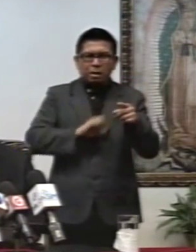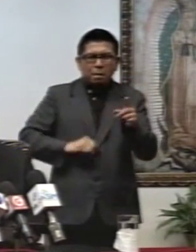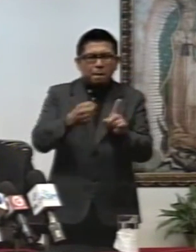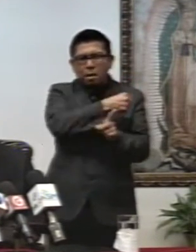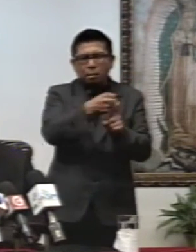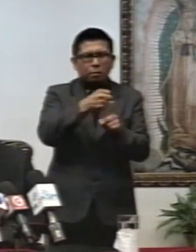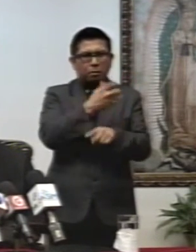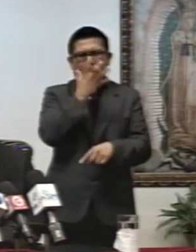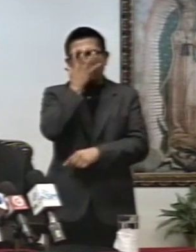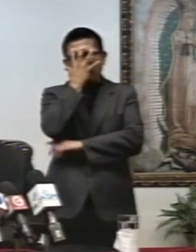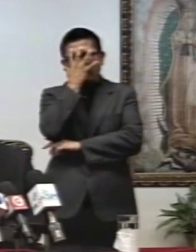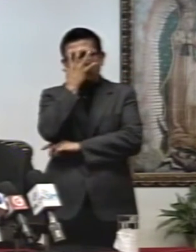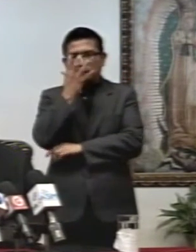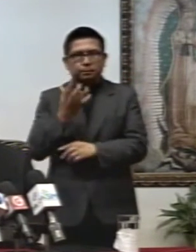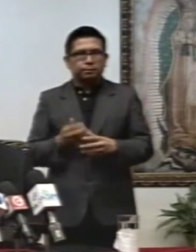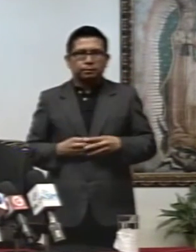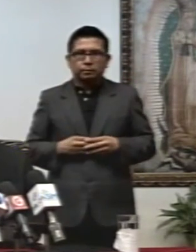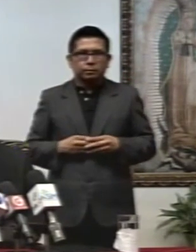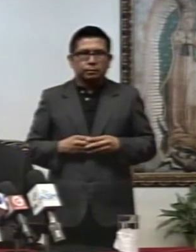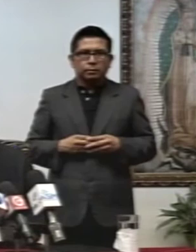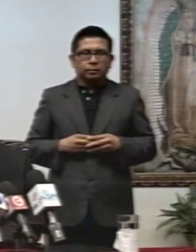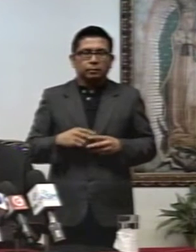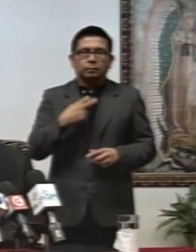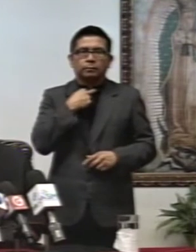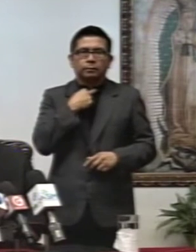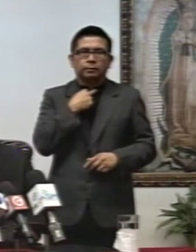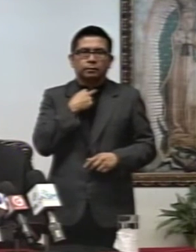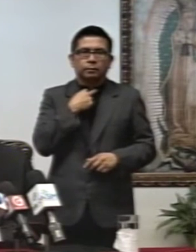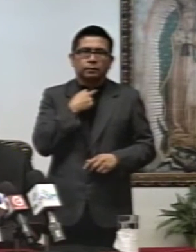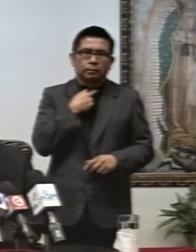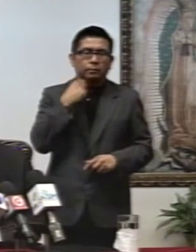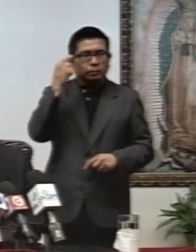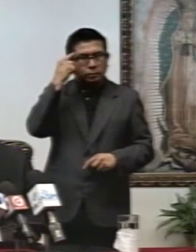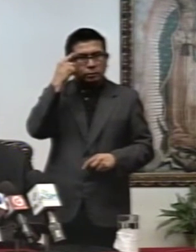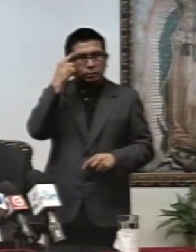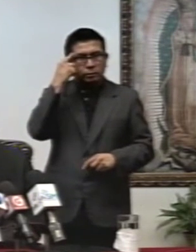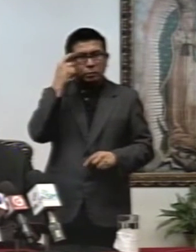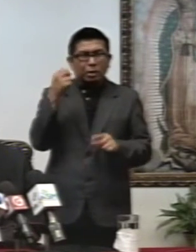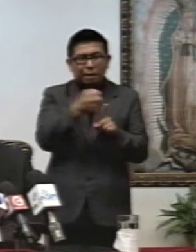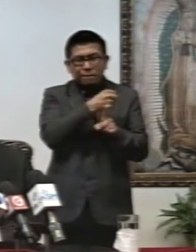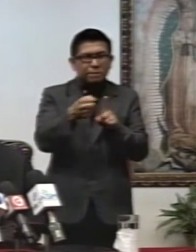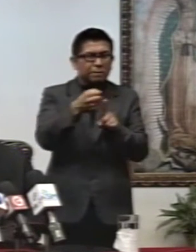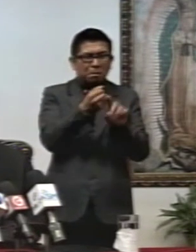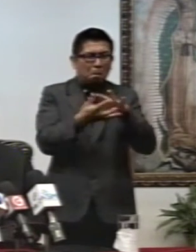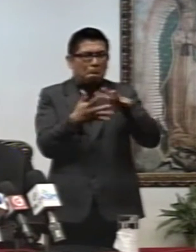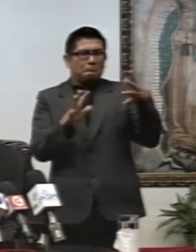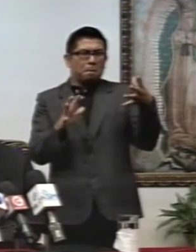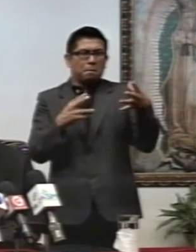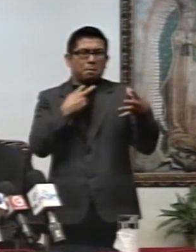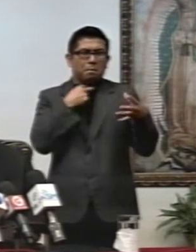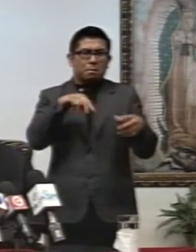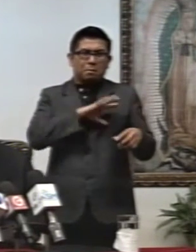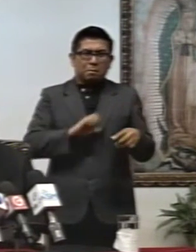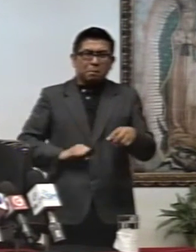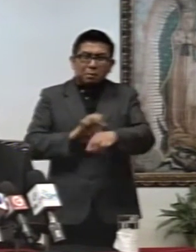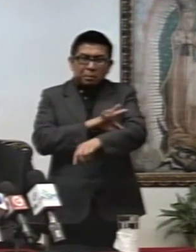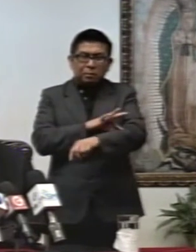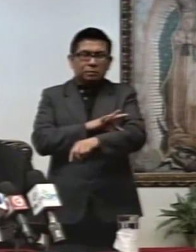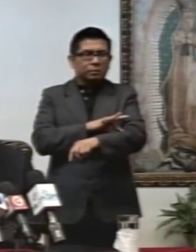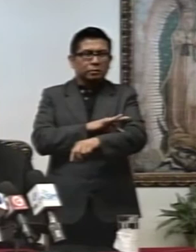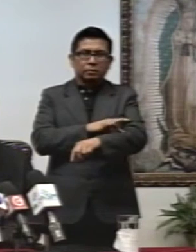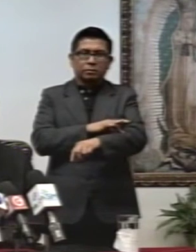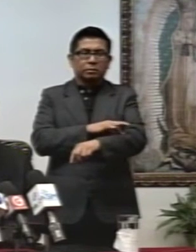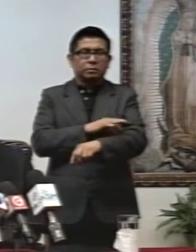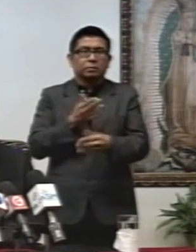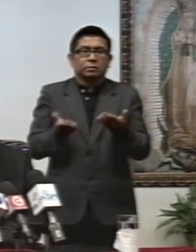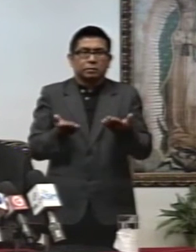pena. Yo sí creo que el que tengamos una violencia tan grande será, sin